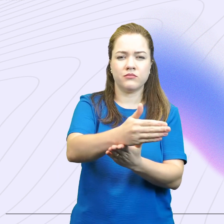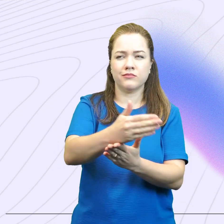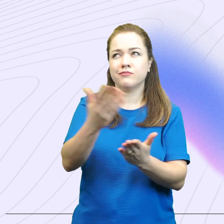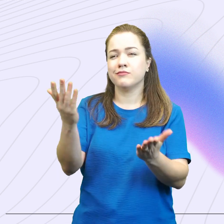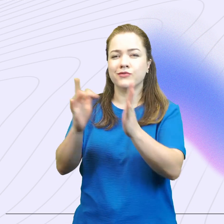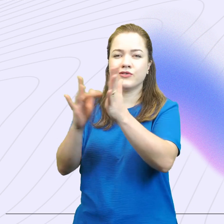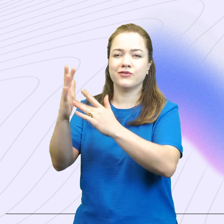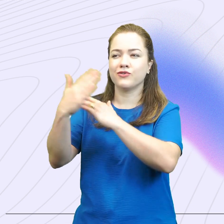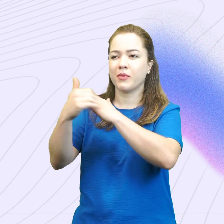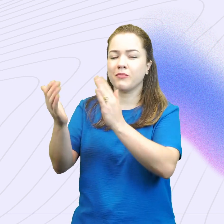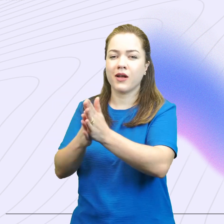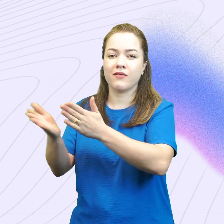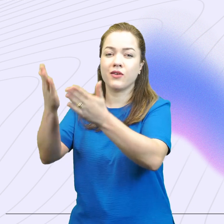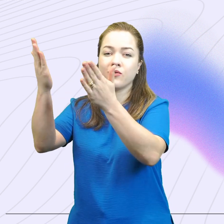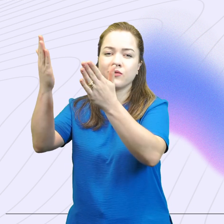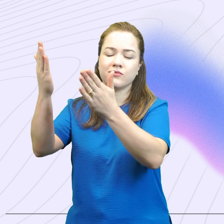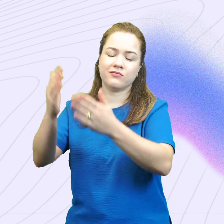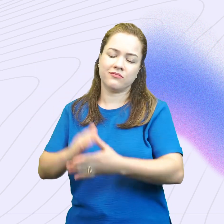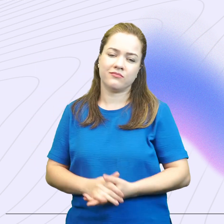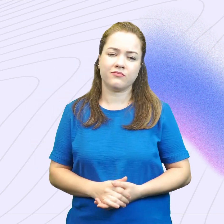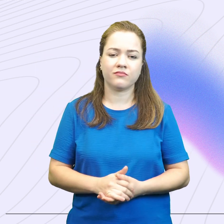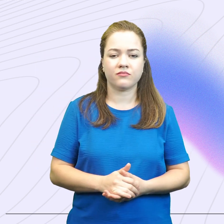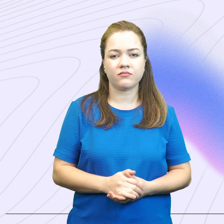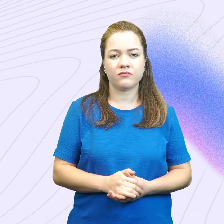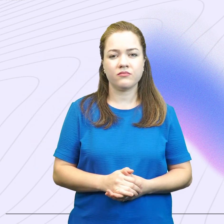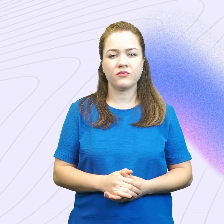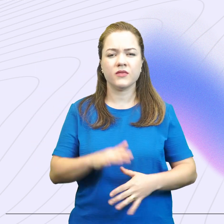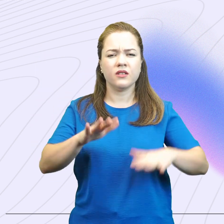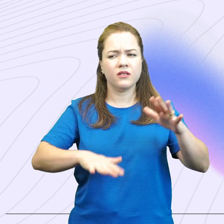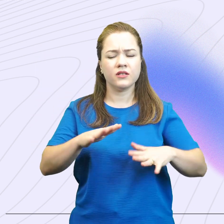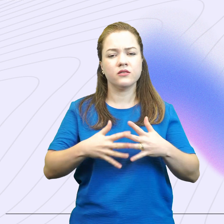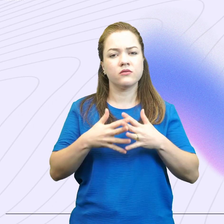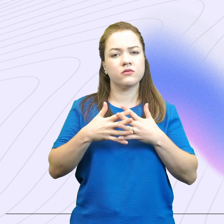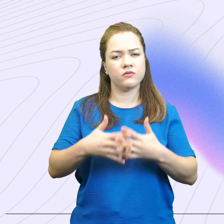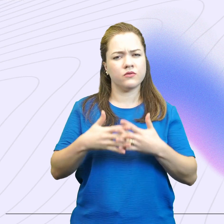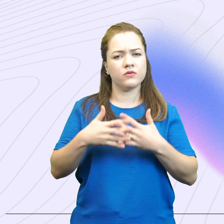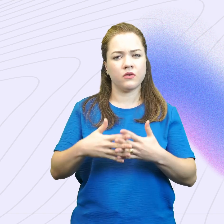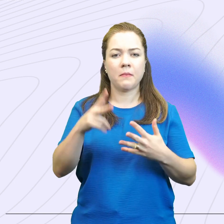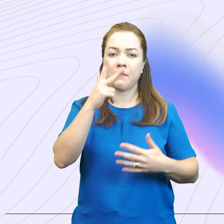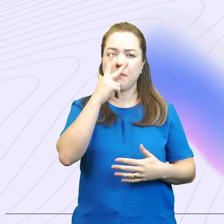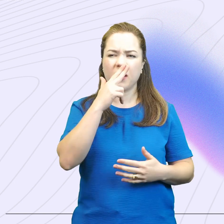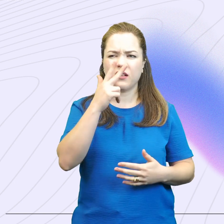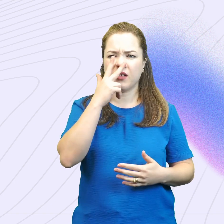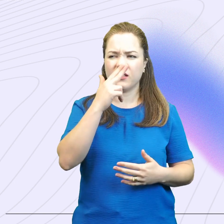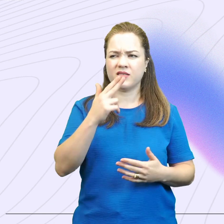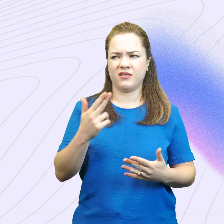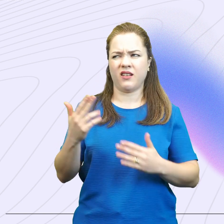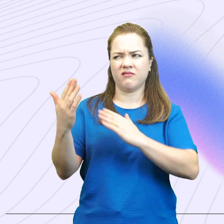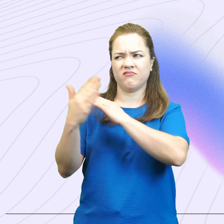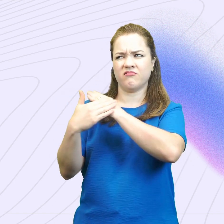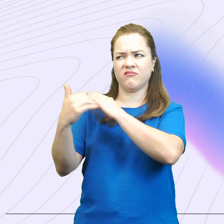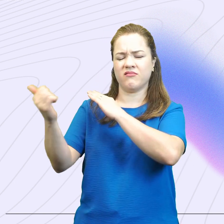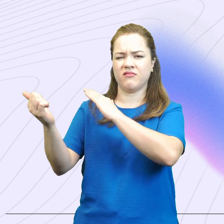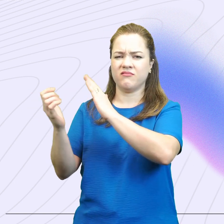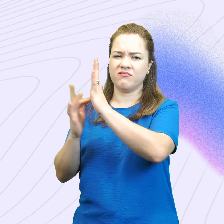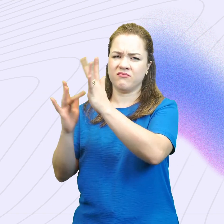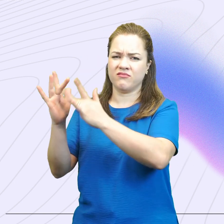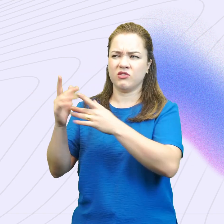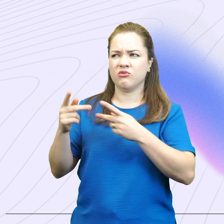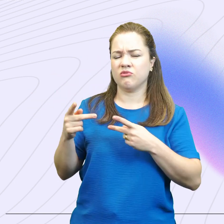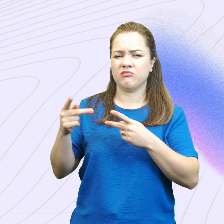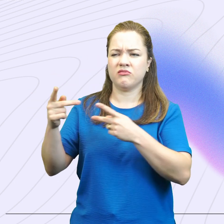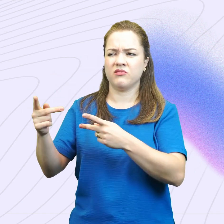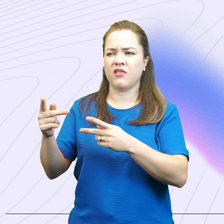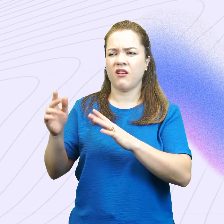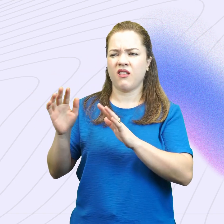nós. E diante de tanto esse chamado, às vezes gera uma certa confusão, que começa a parecer que o chamado de Jesus para nós,